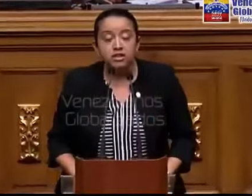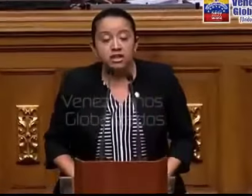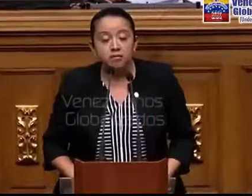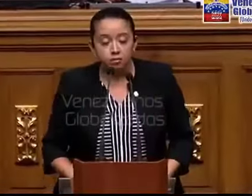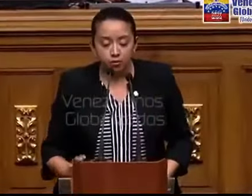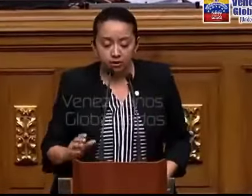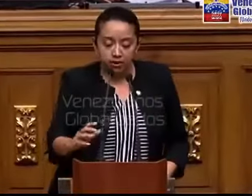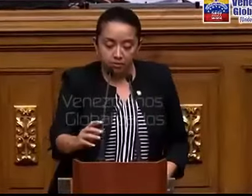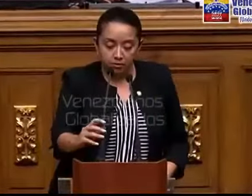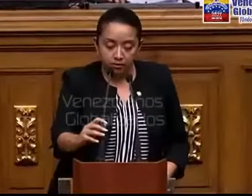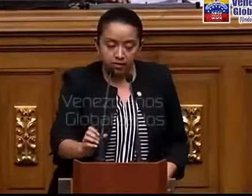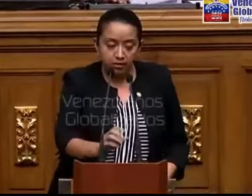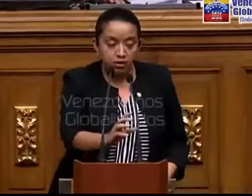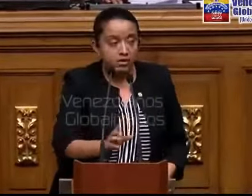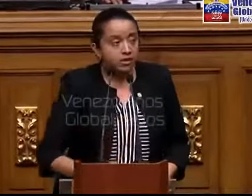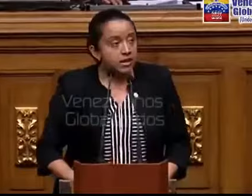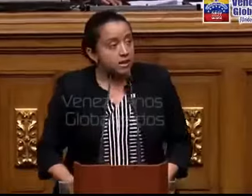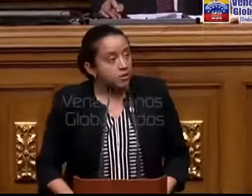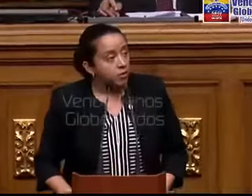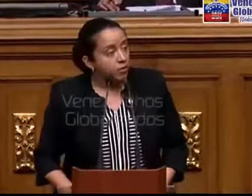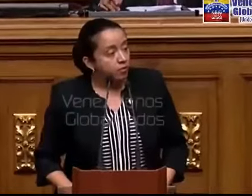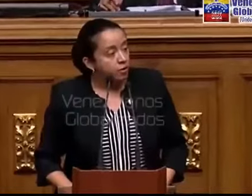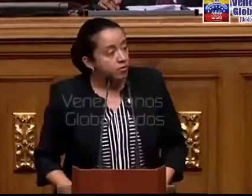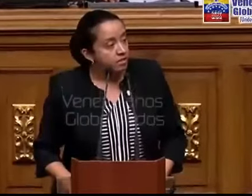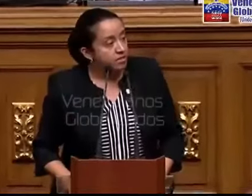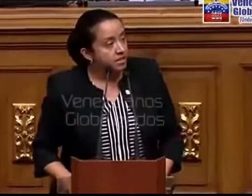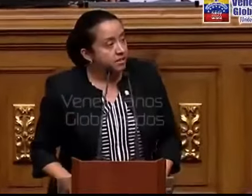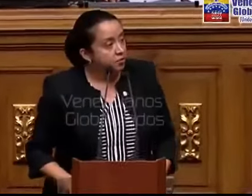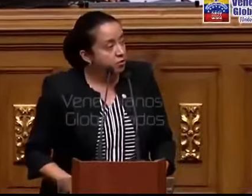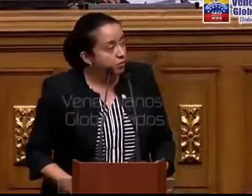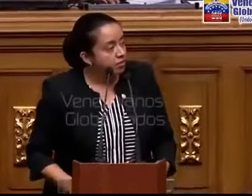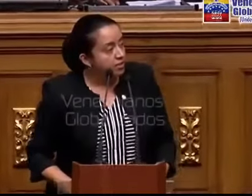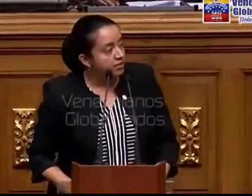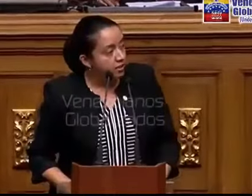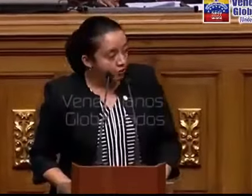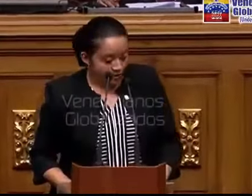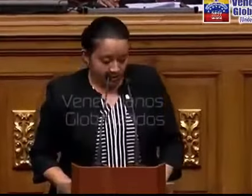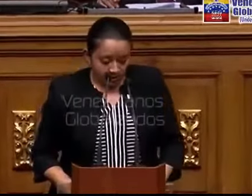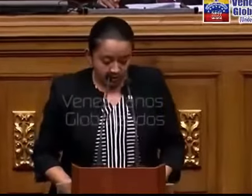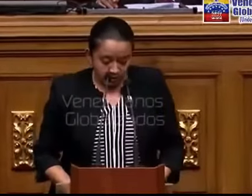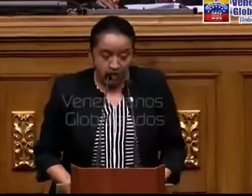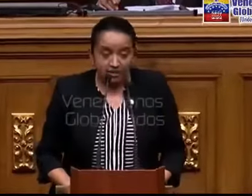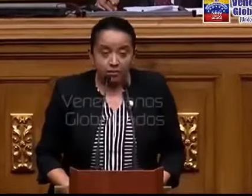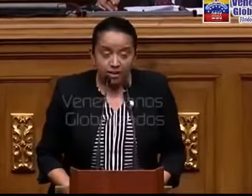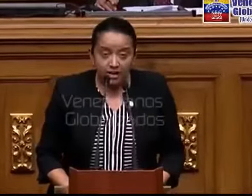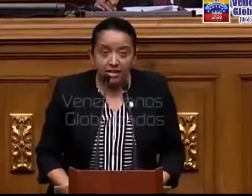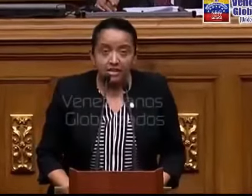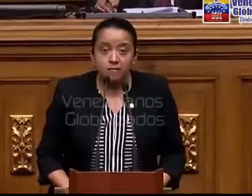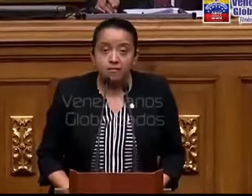El punto que traemos el día de hoy nos corresponde como Vicepresidenta de Comisión de Política Interior notificar a esta plenaria y